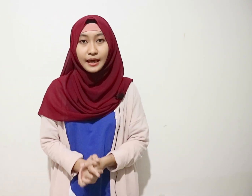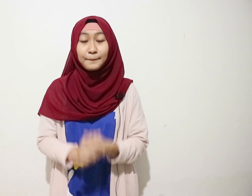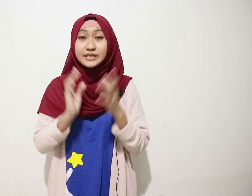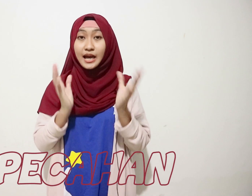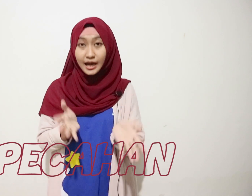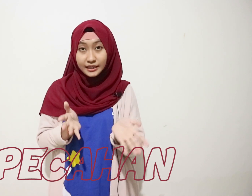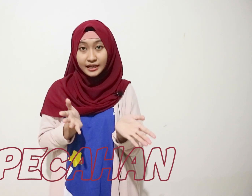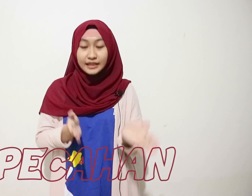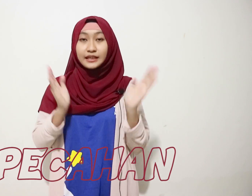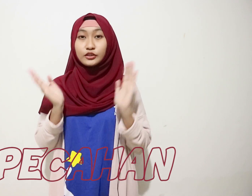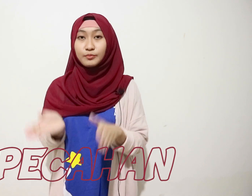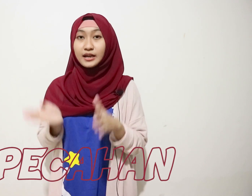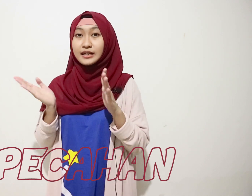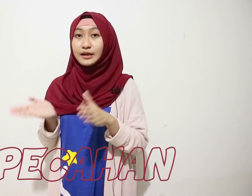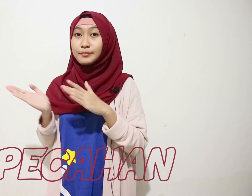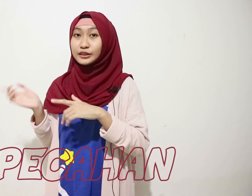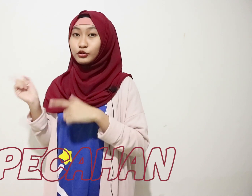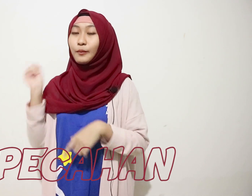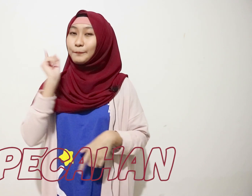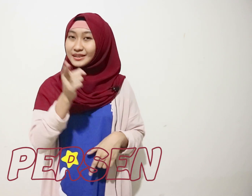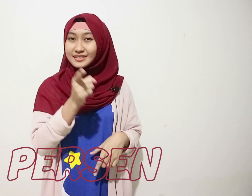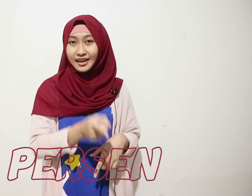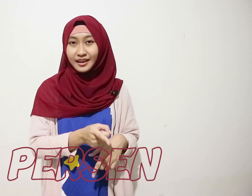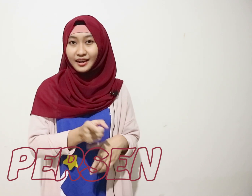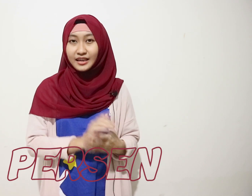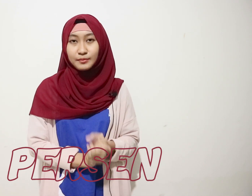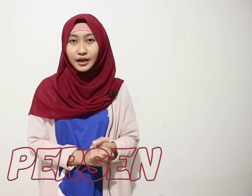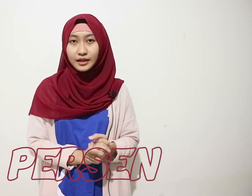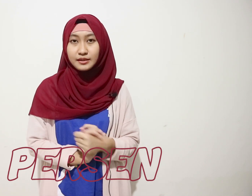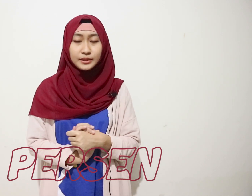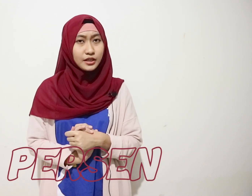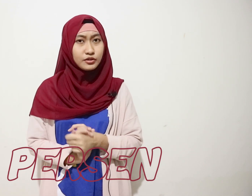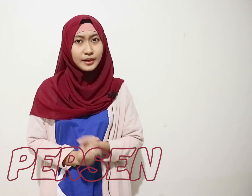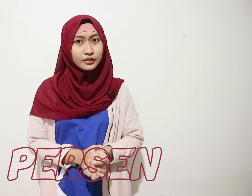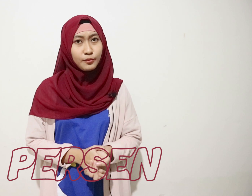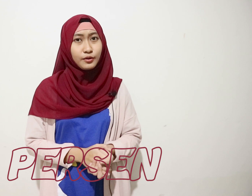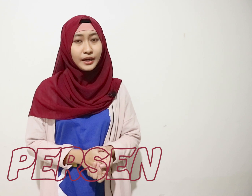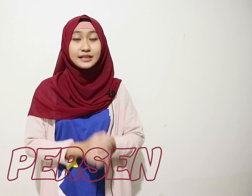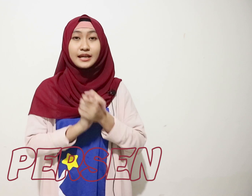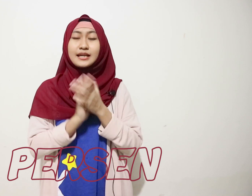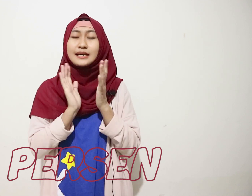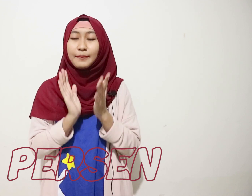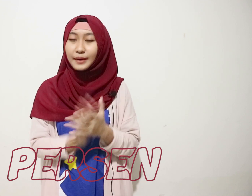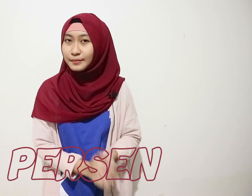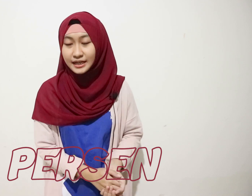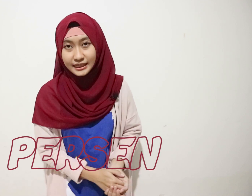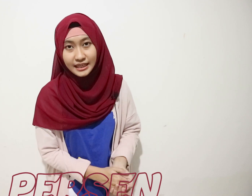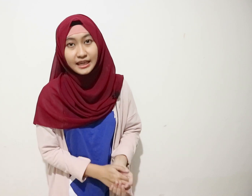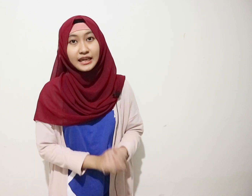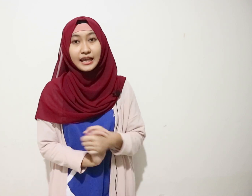tentang pecahan yang dirubah ke bentuk persen. Nah, gimana? Sahabat Kenji udah pada tahu belum? Karena caranya gampang banget. Nah,